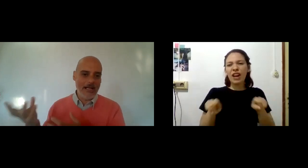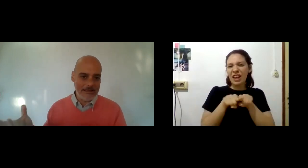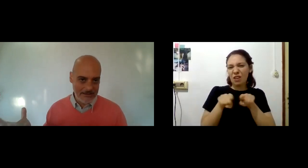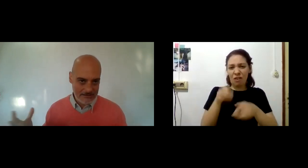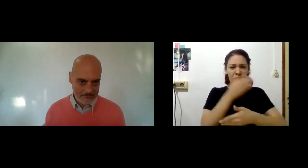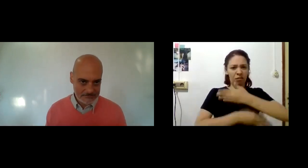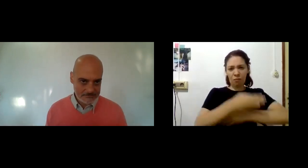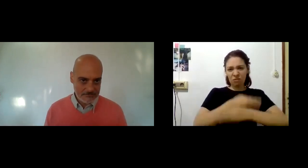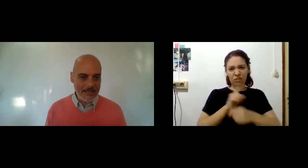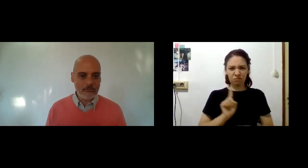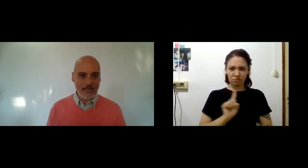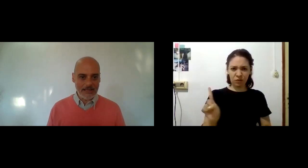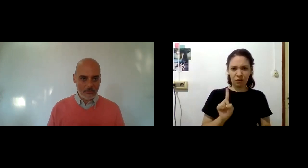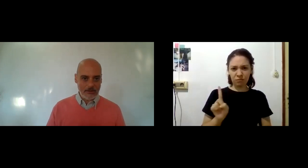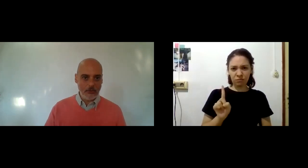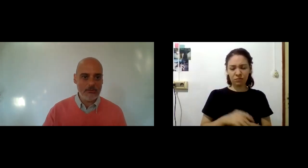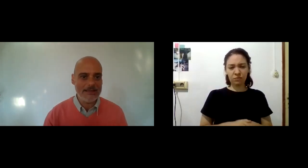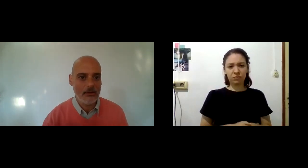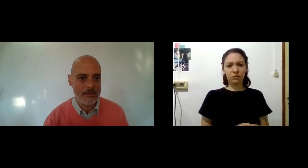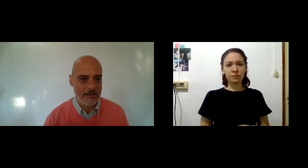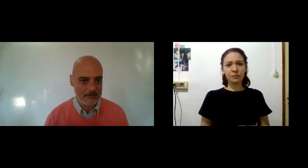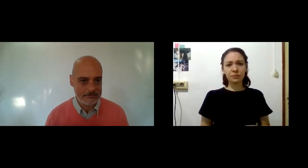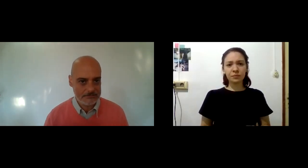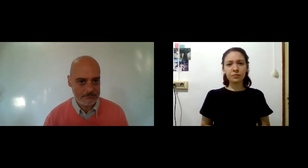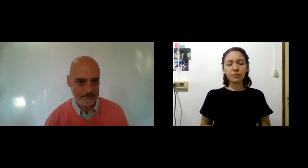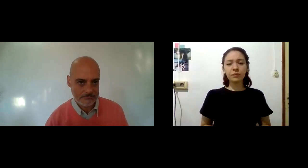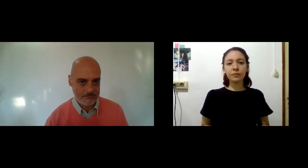el braille. Es una lengua, no es una tecnología.